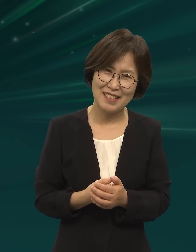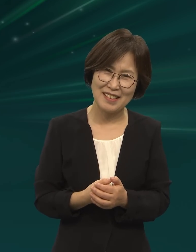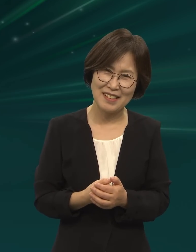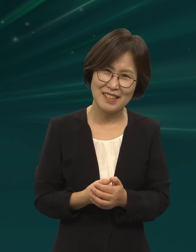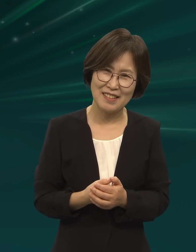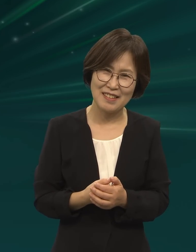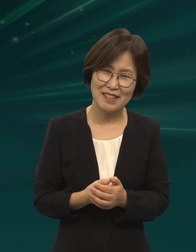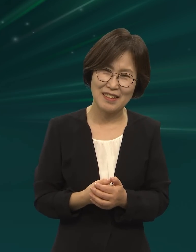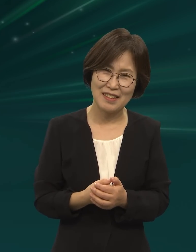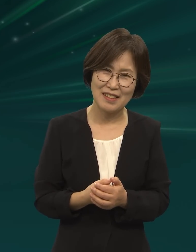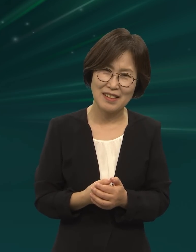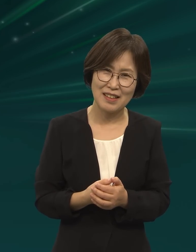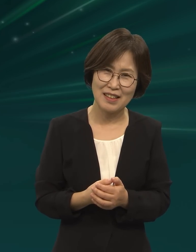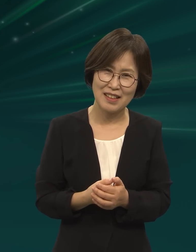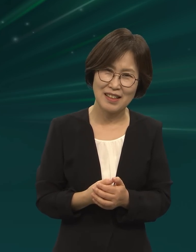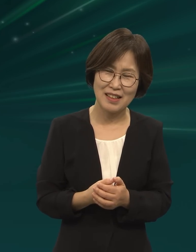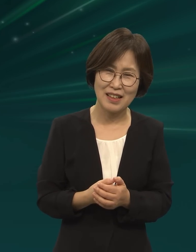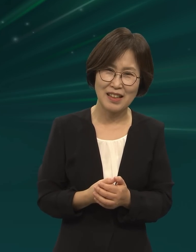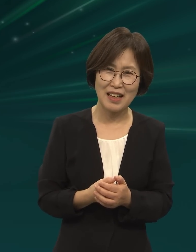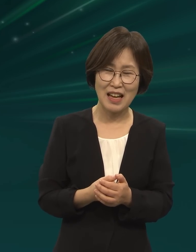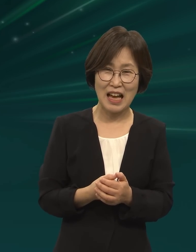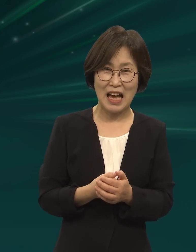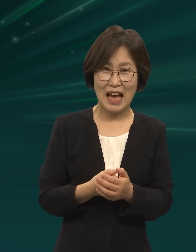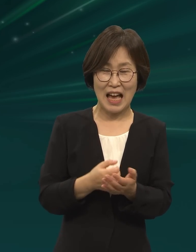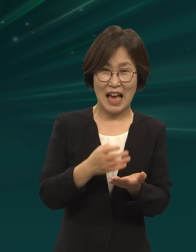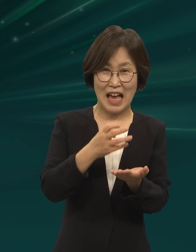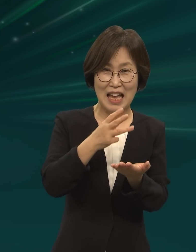먹는데 6만 날라갔습니다.